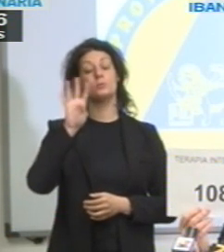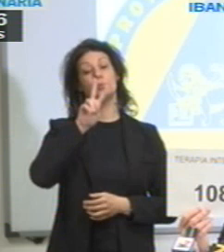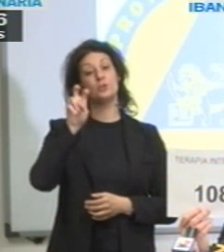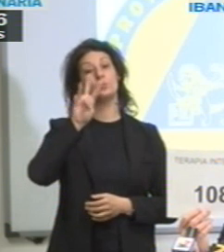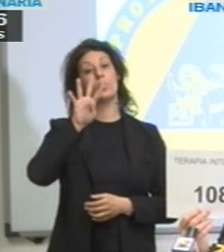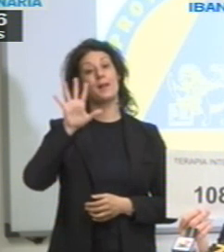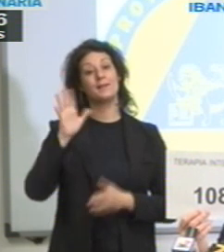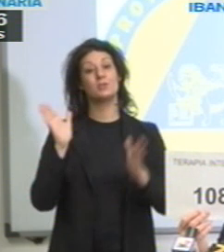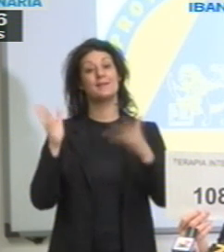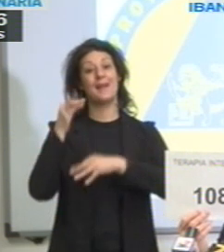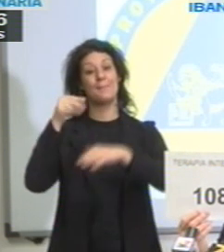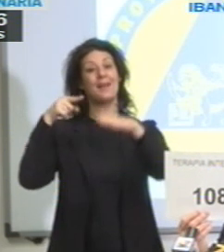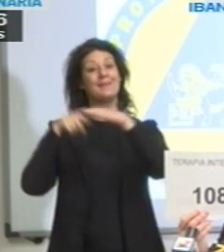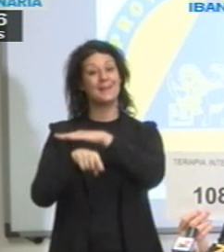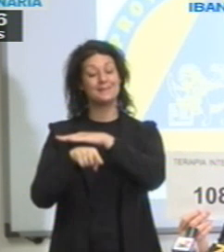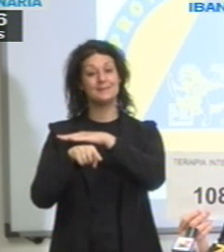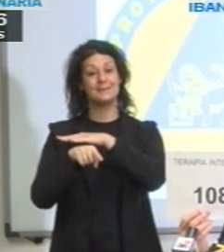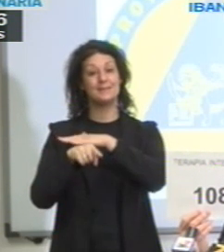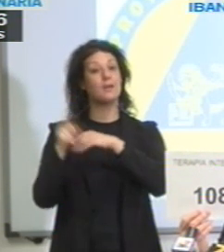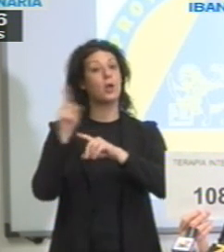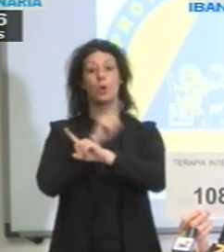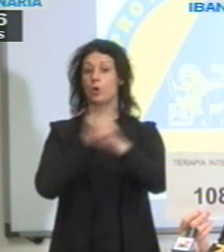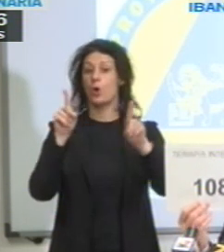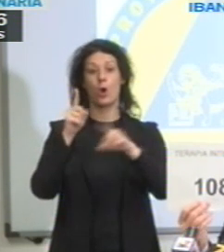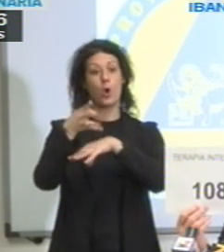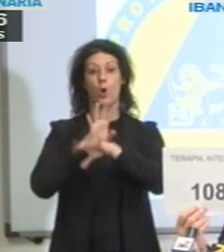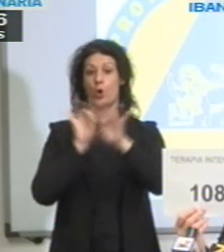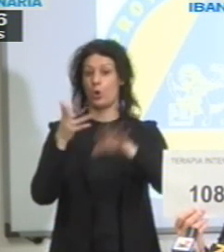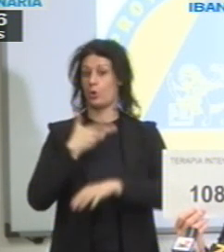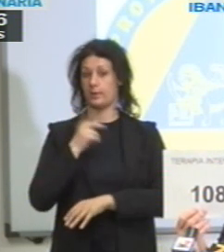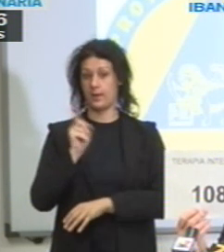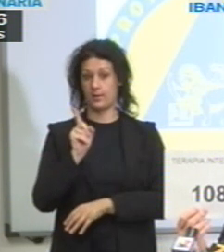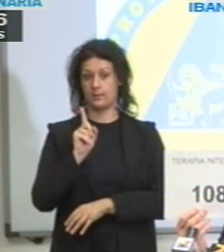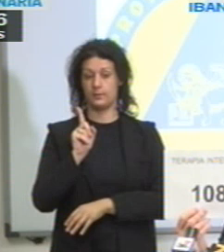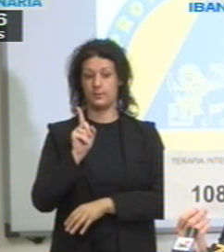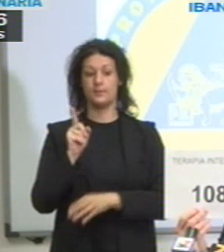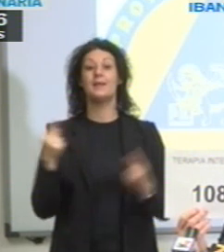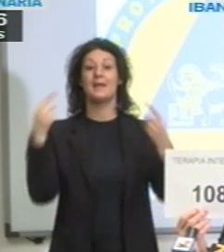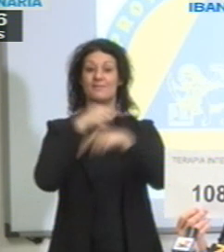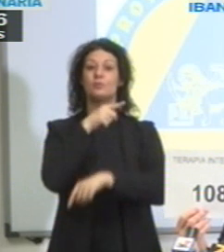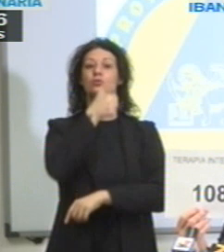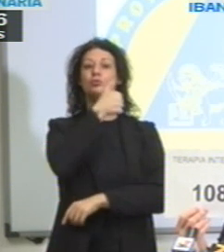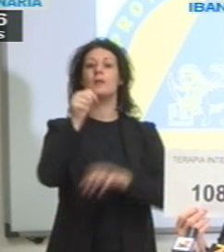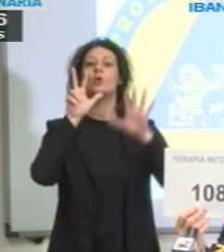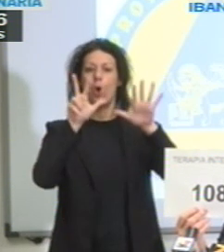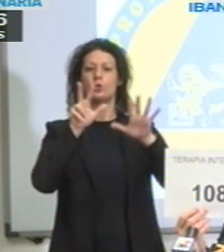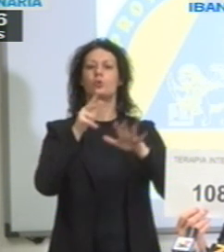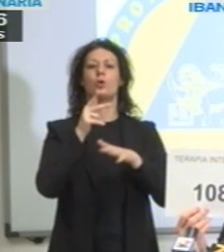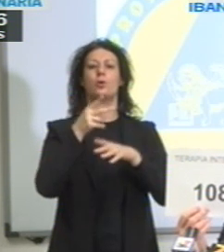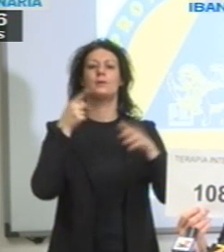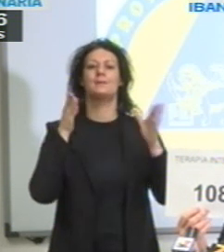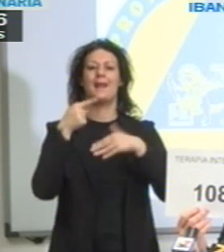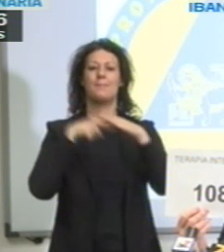245 in terapia intensiva che sono pazienti non coronavirus e i 108 sono coronavirus. Ricordo che